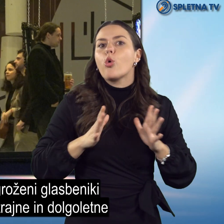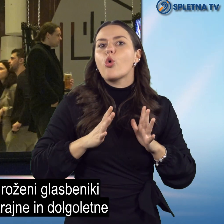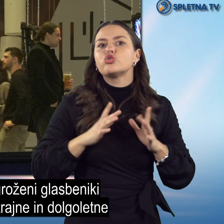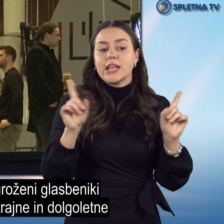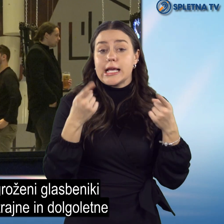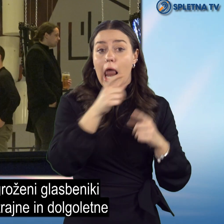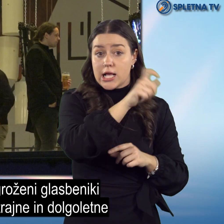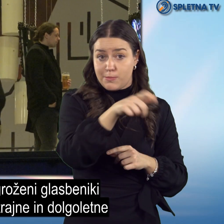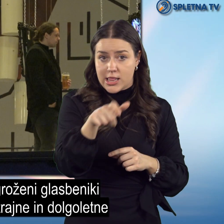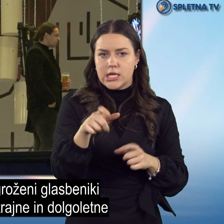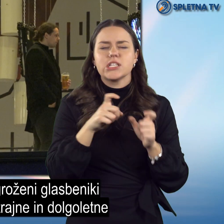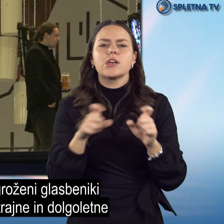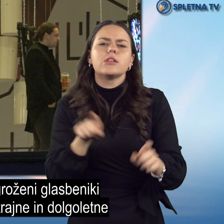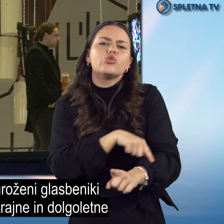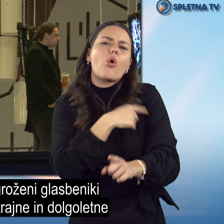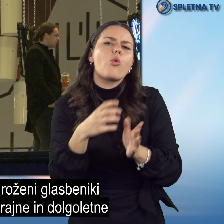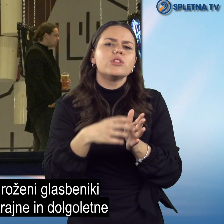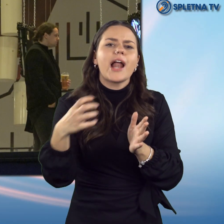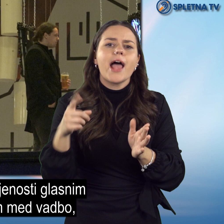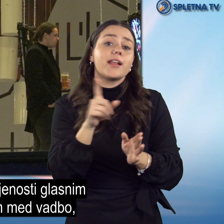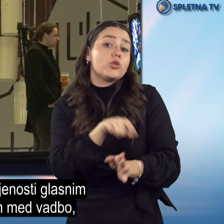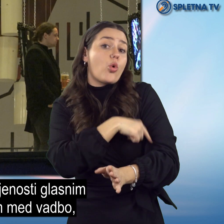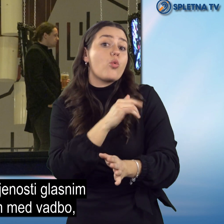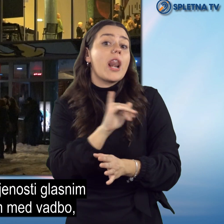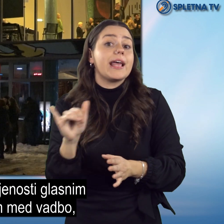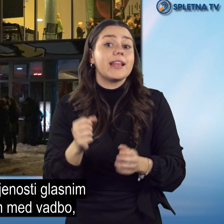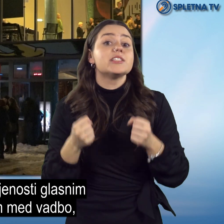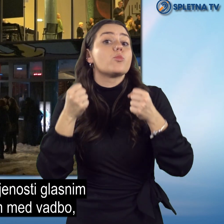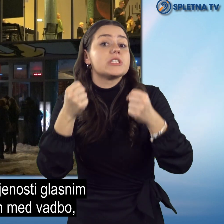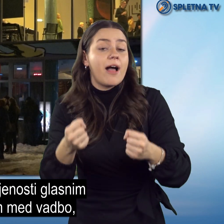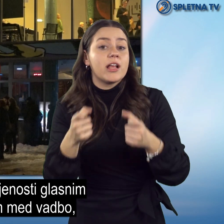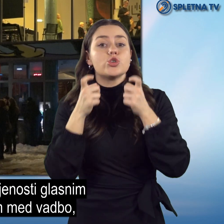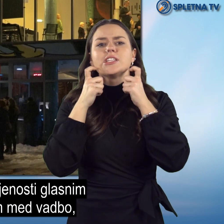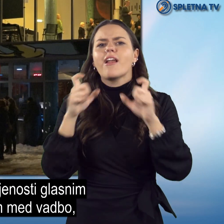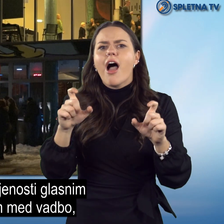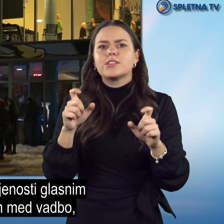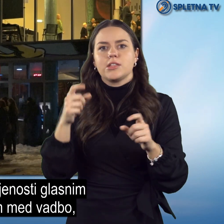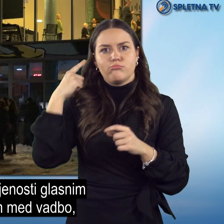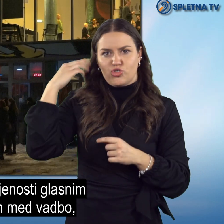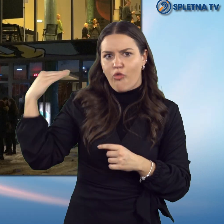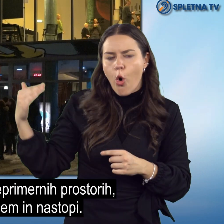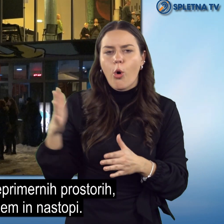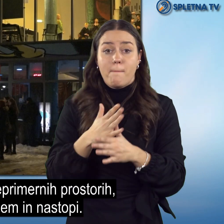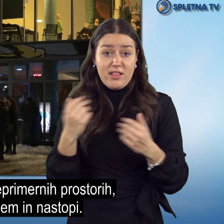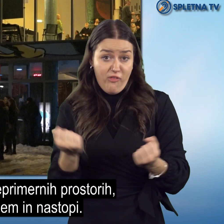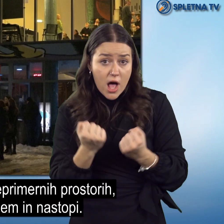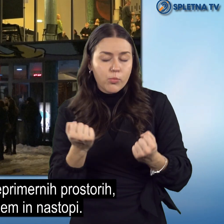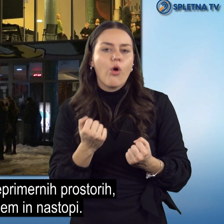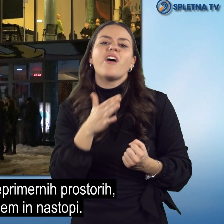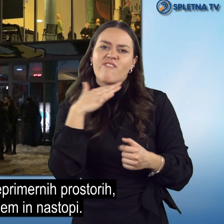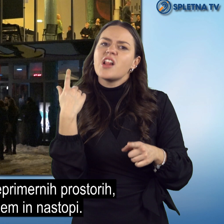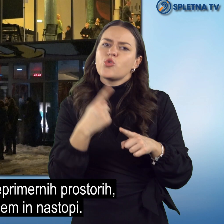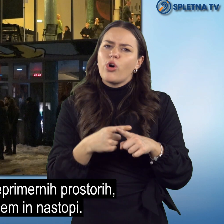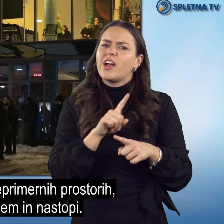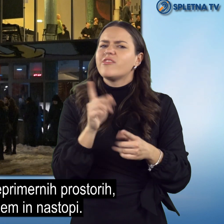Zlasti so ogroženi glasbeniki zaradi dolgotrajne in dolgoletne izpostavljenosti glasnim zvokom med vadbo, velikokrat v